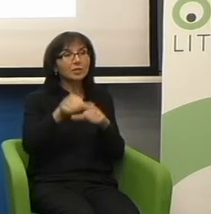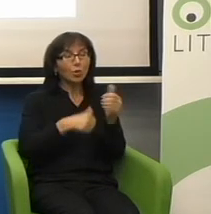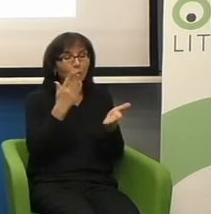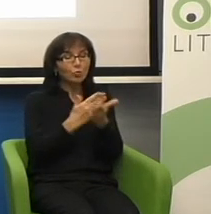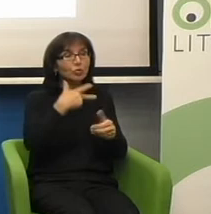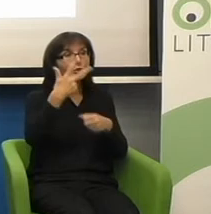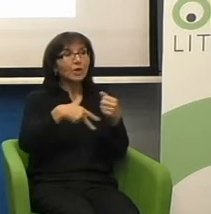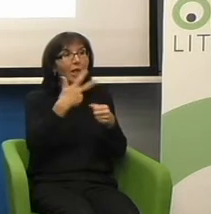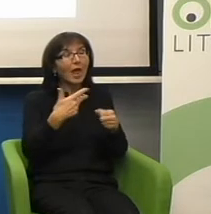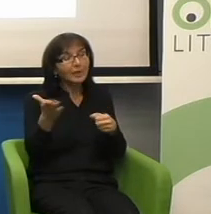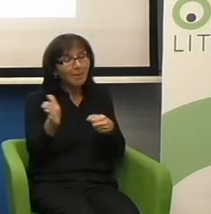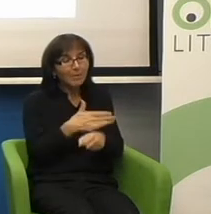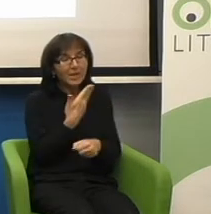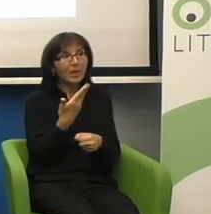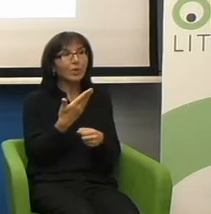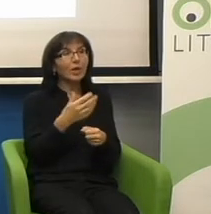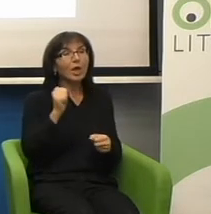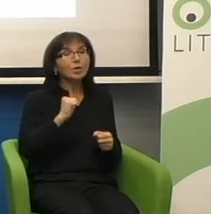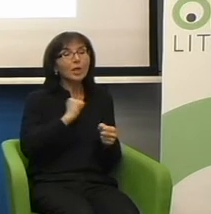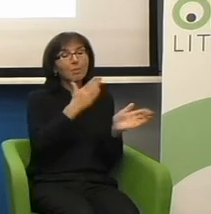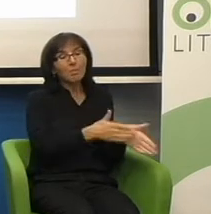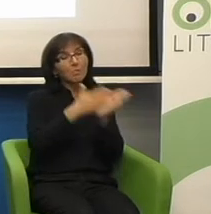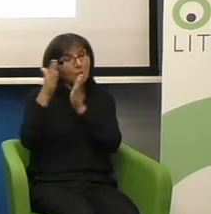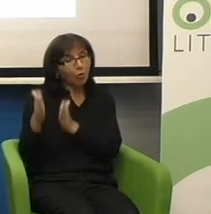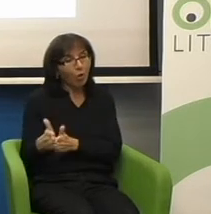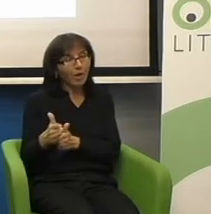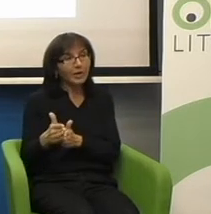minęły, no więc czekamy na kolejną odsłonę